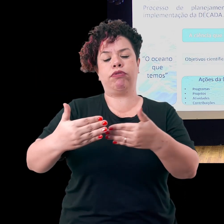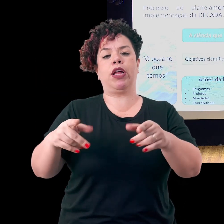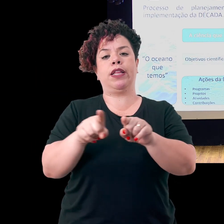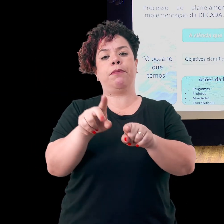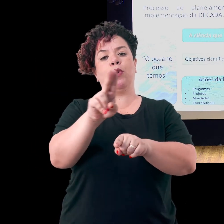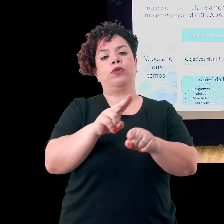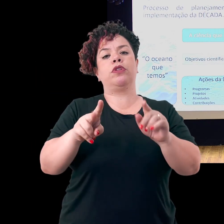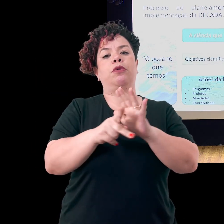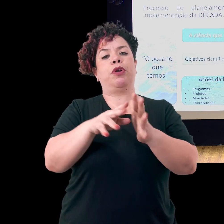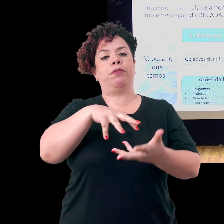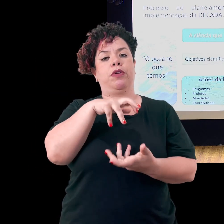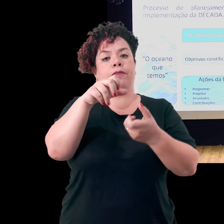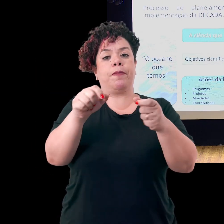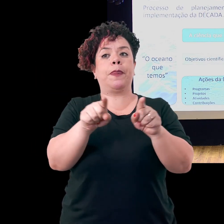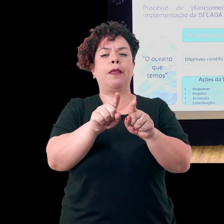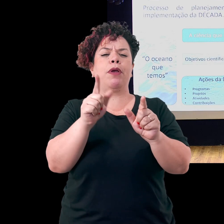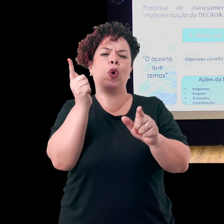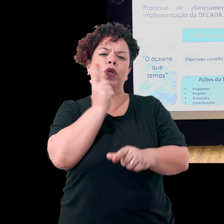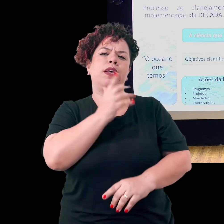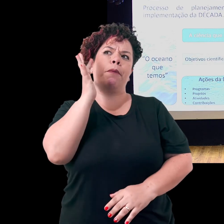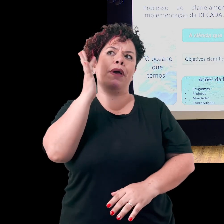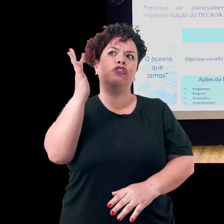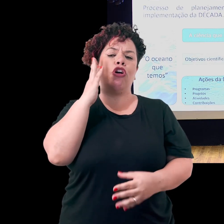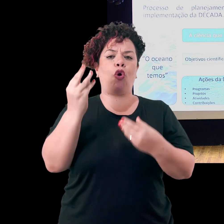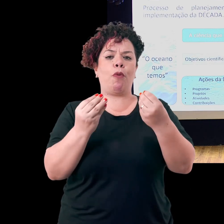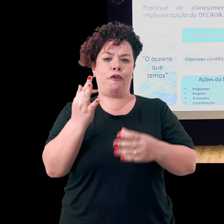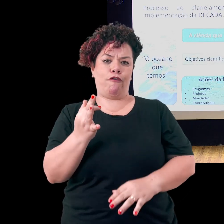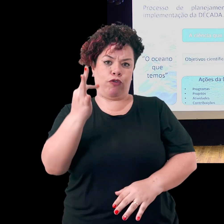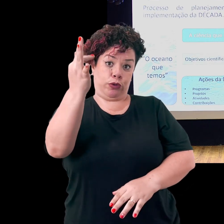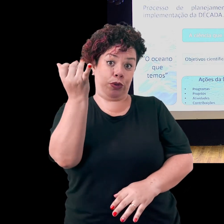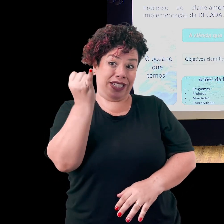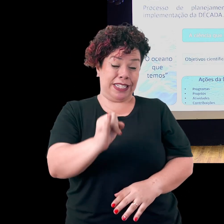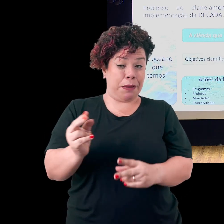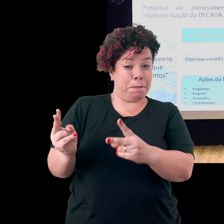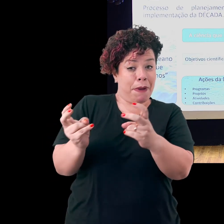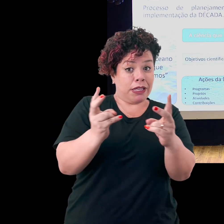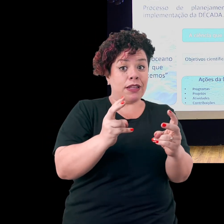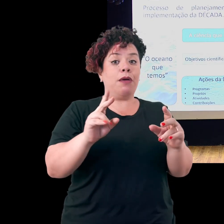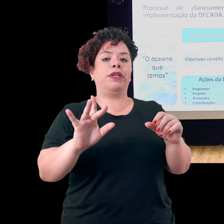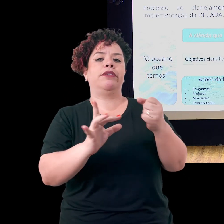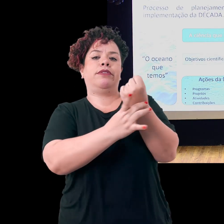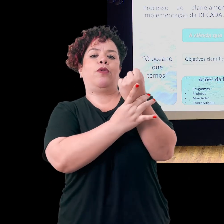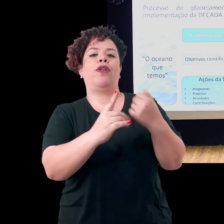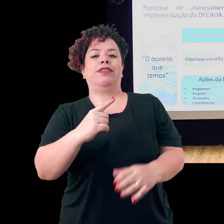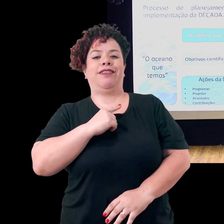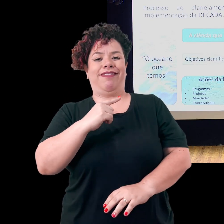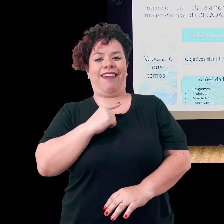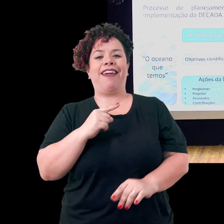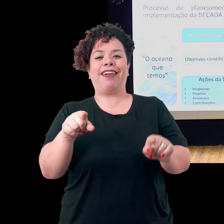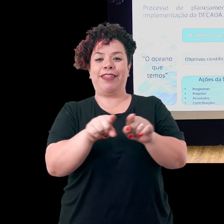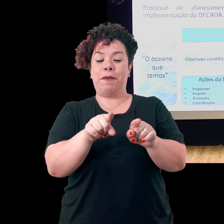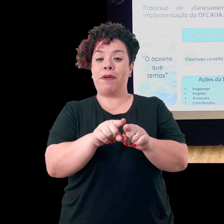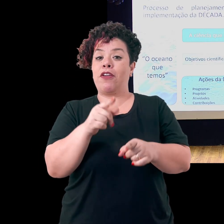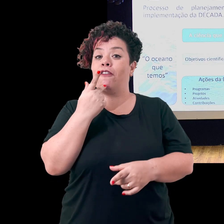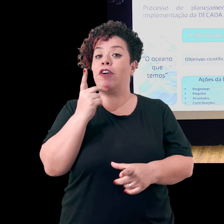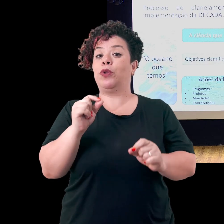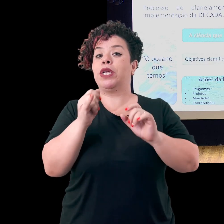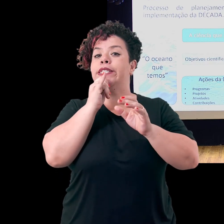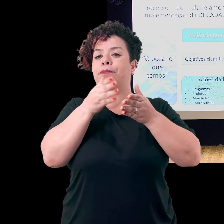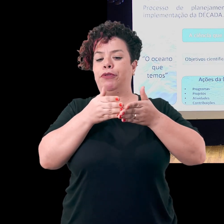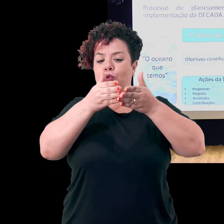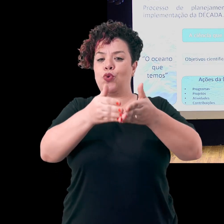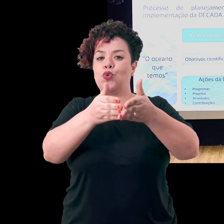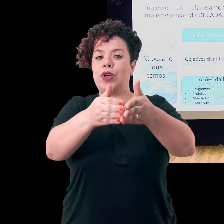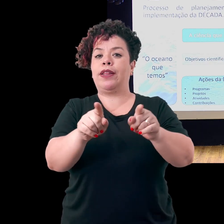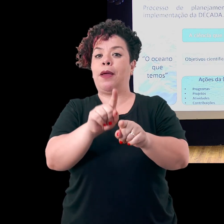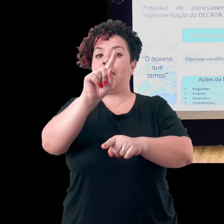forma sustentável, um oceano previsível e, ao ser previsível, ele é também seguro. Estamos falando de